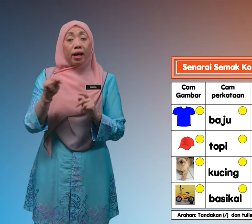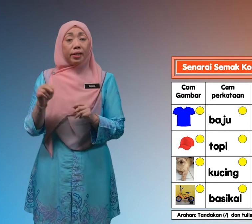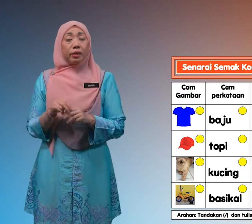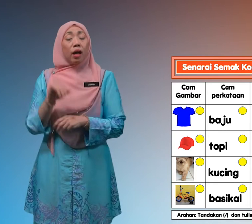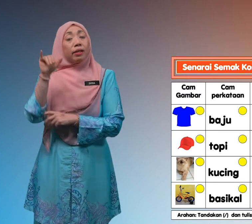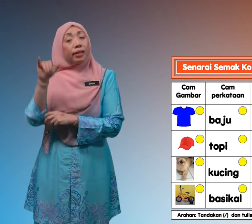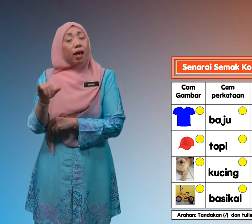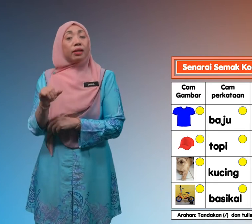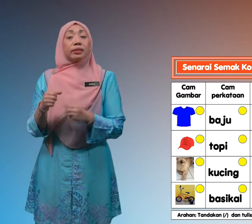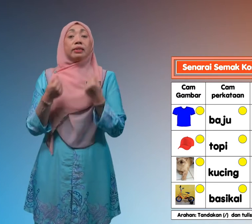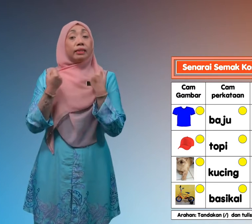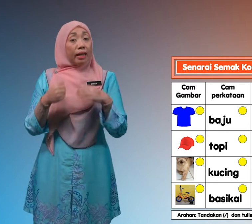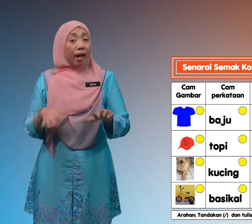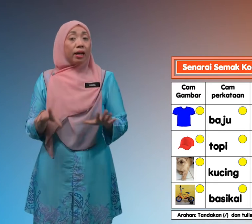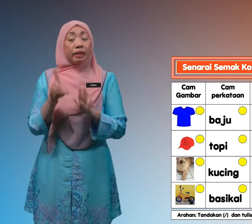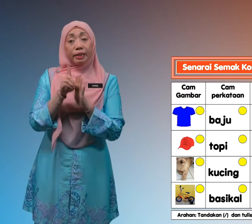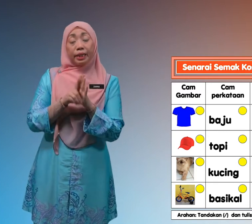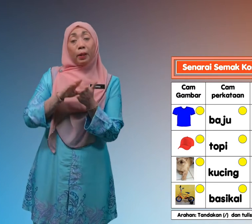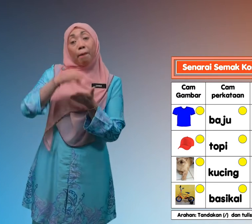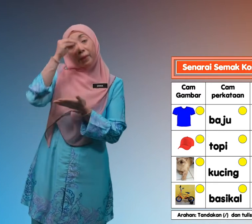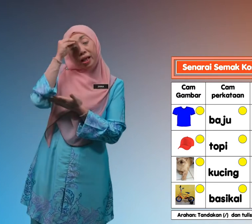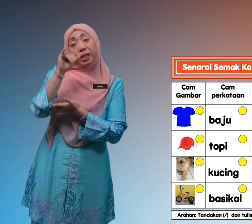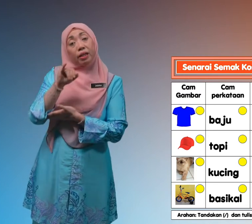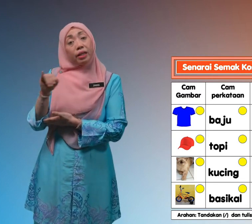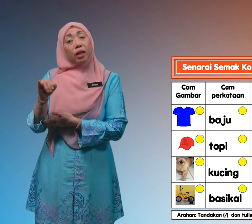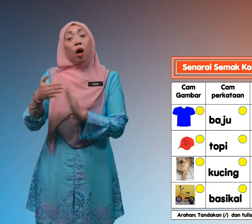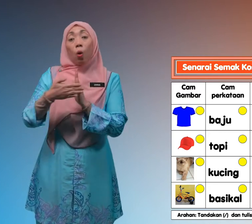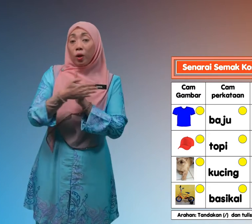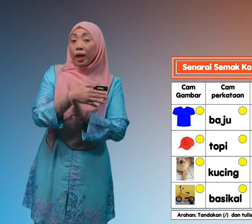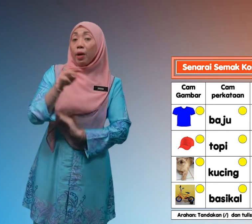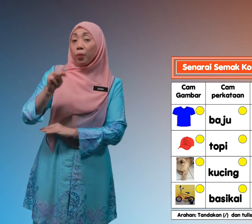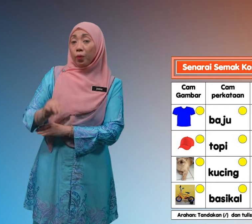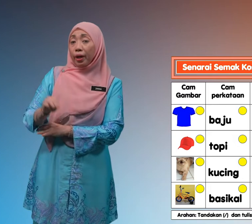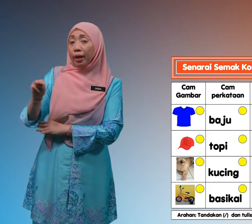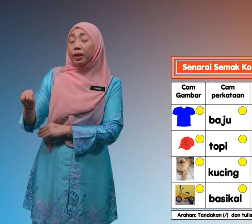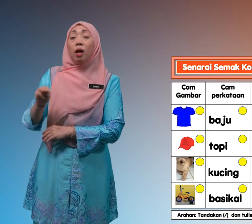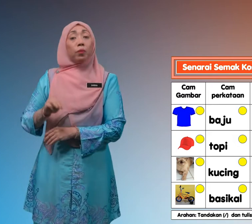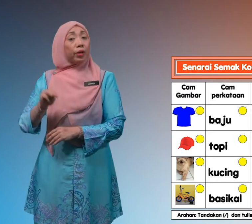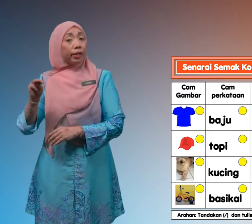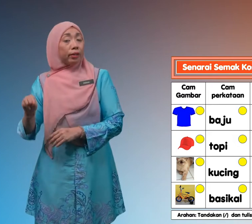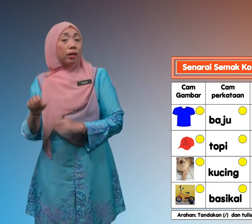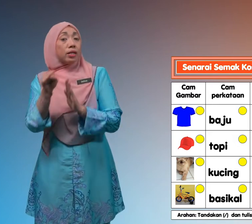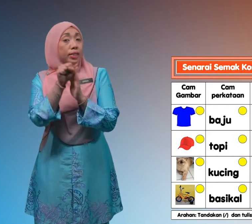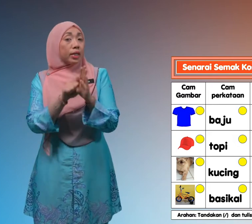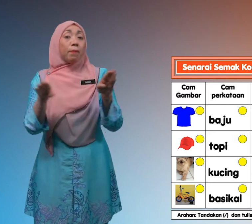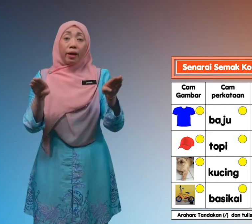perkataan yang telah dipelajari oleh murid-murid